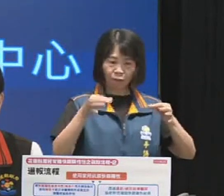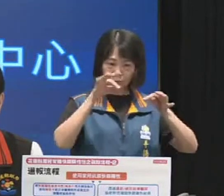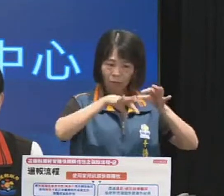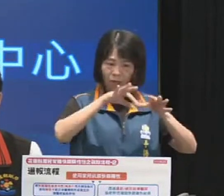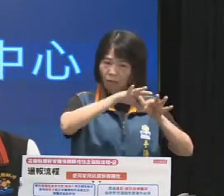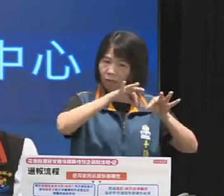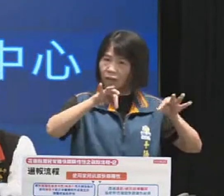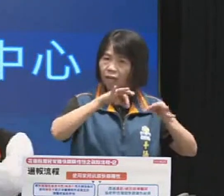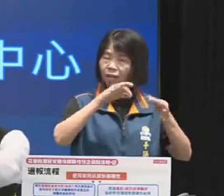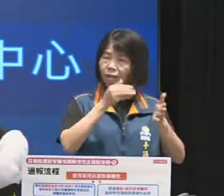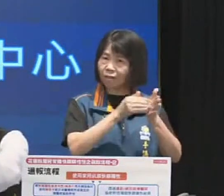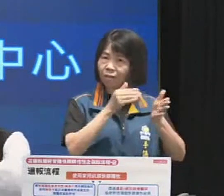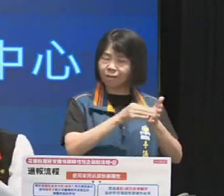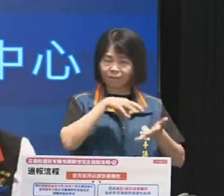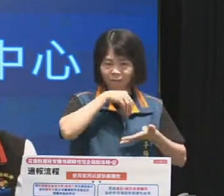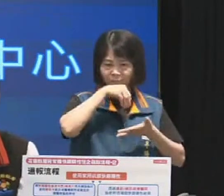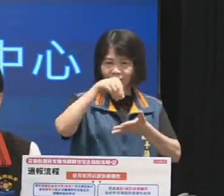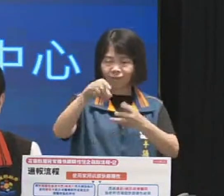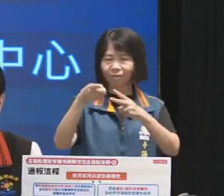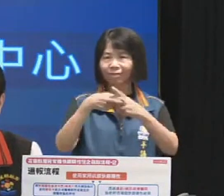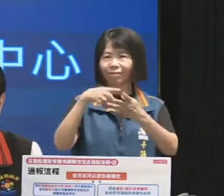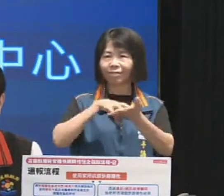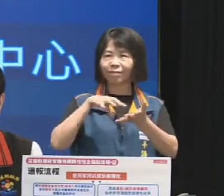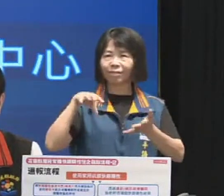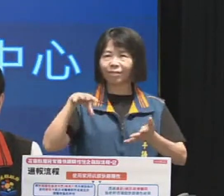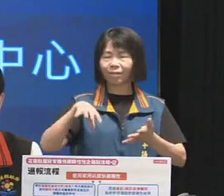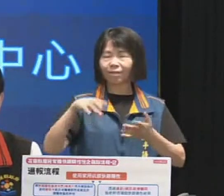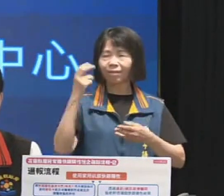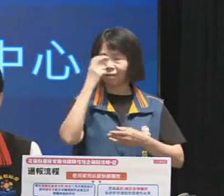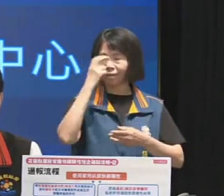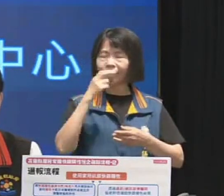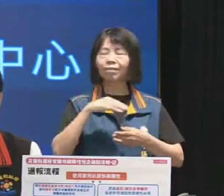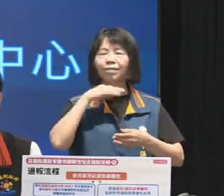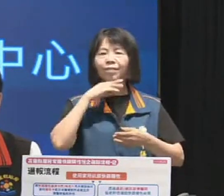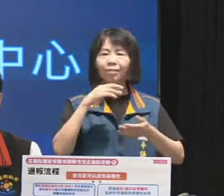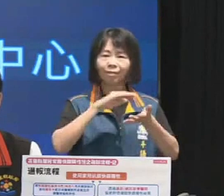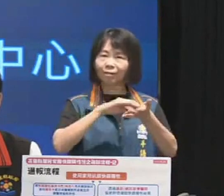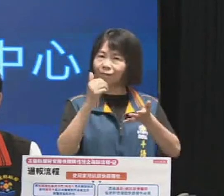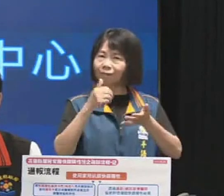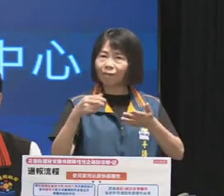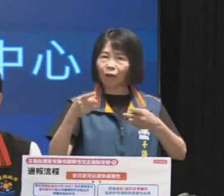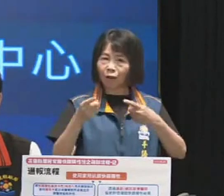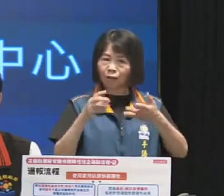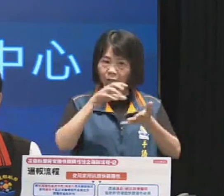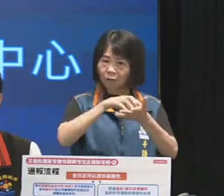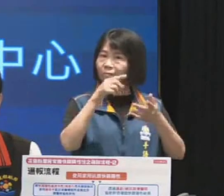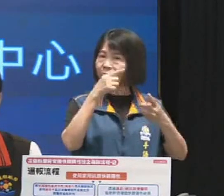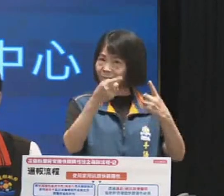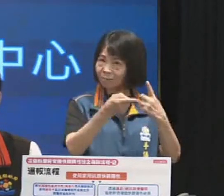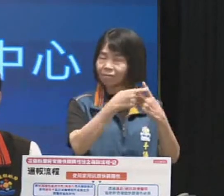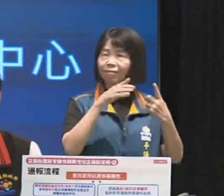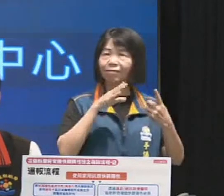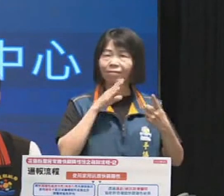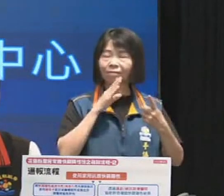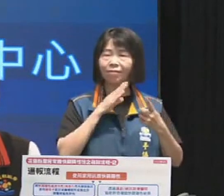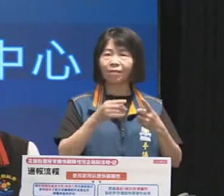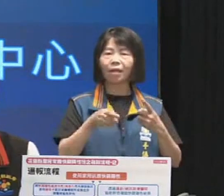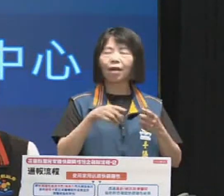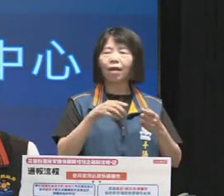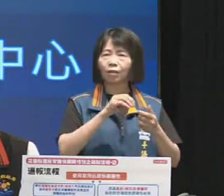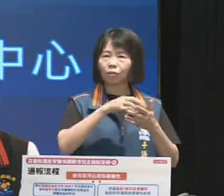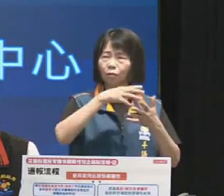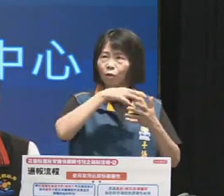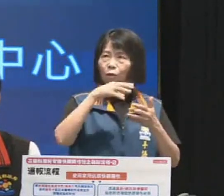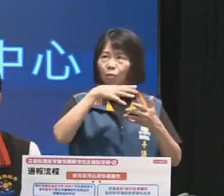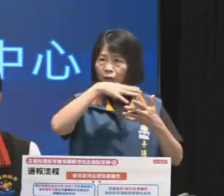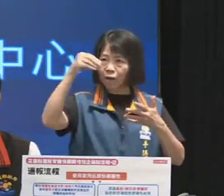看诊，医师确诊之后就会帮你上传你的确诊的讯息到达我们的法传系统，你就可以列为确诊